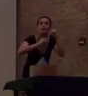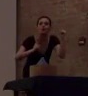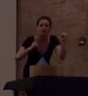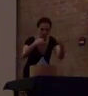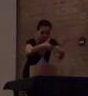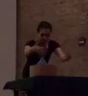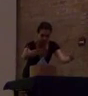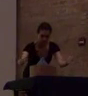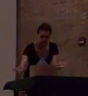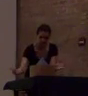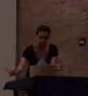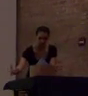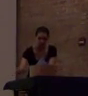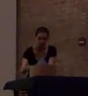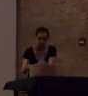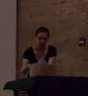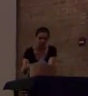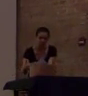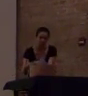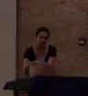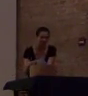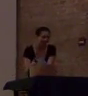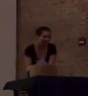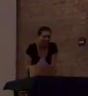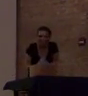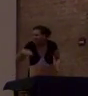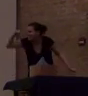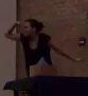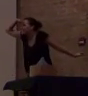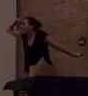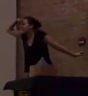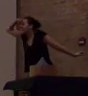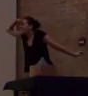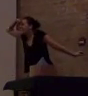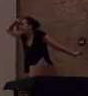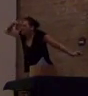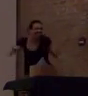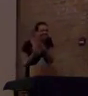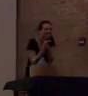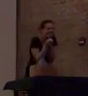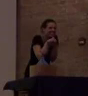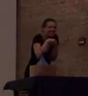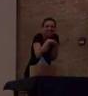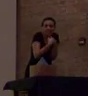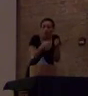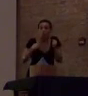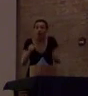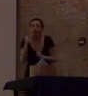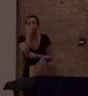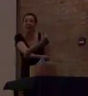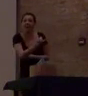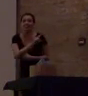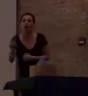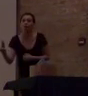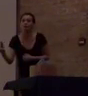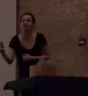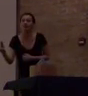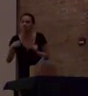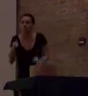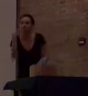finalmente acabou a construção da cerca em volta da casa para protegê-la. Quando a Kátia viu aquilo, agora eu posso falar para ele o nome